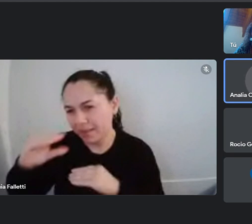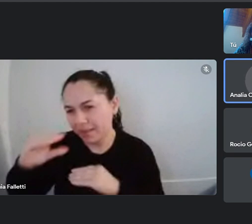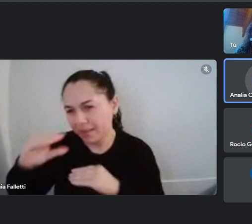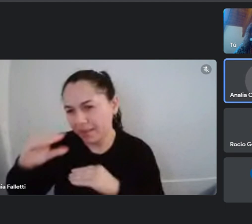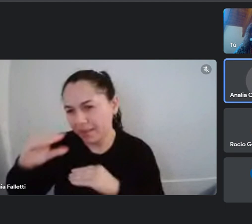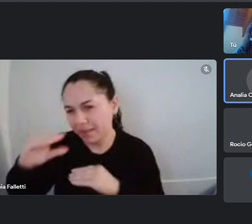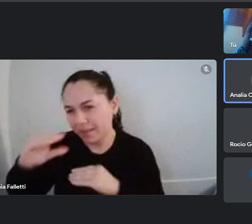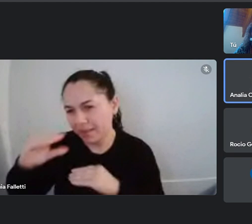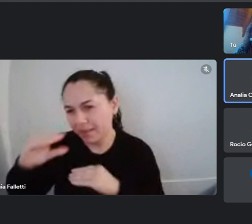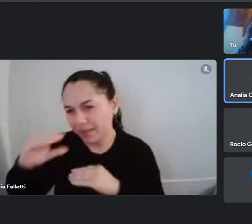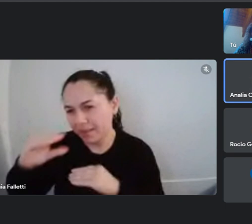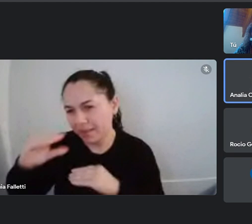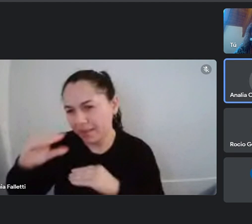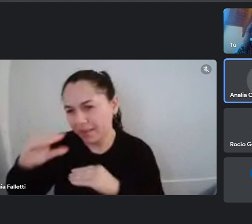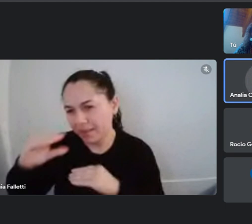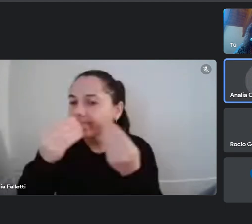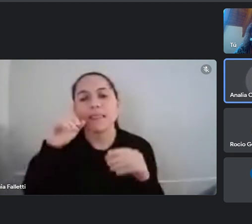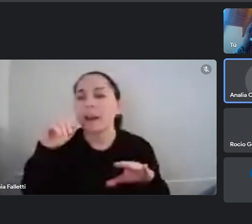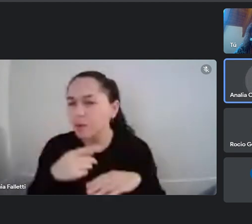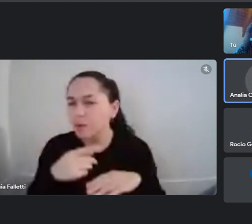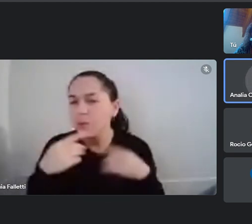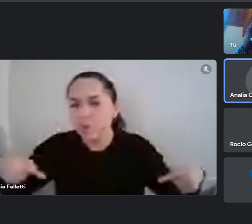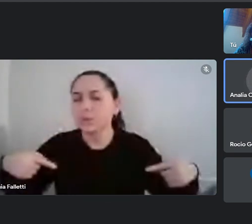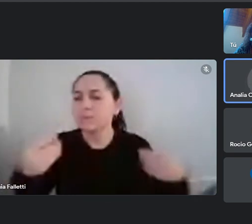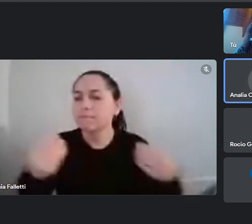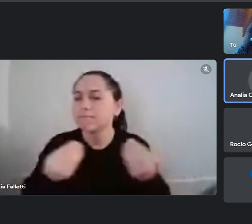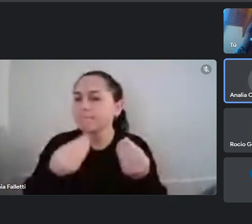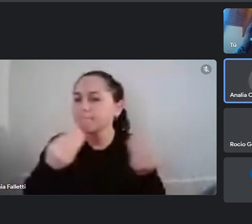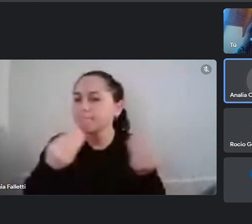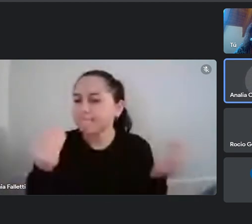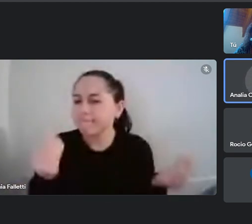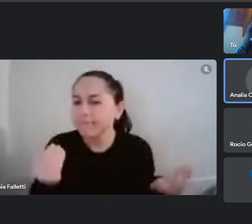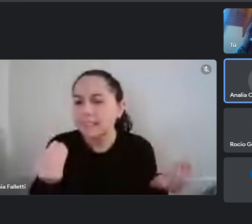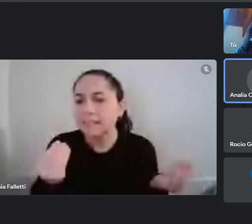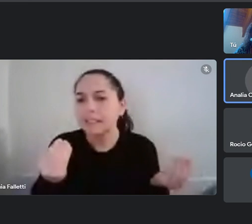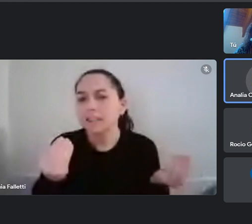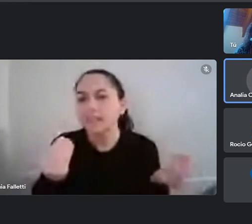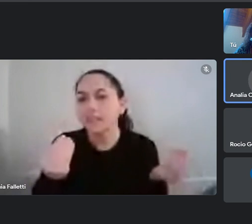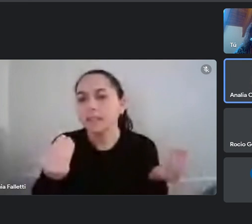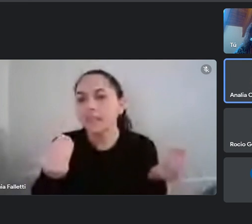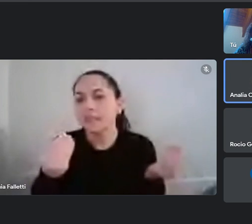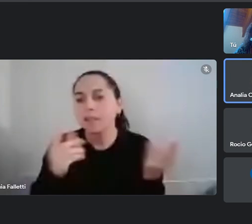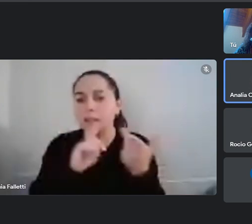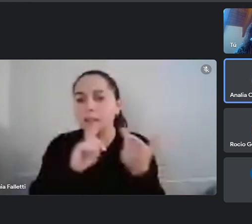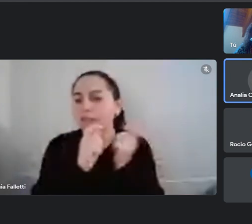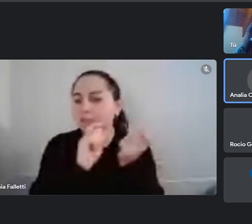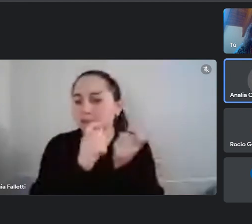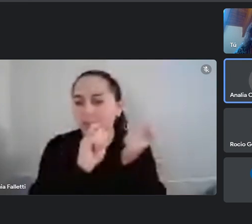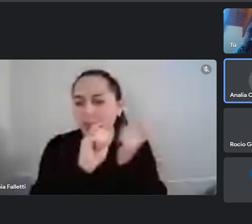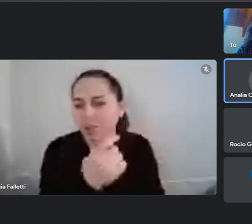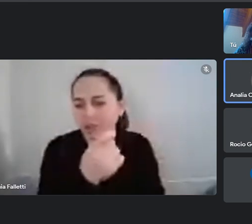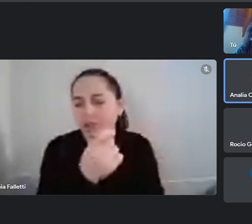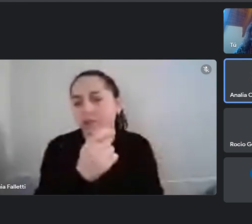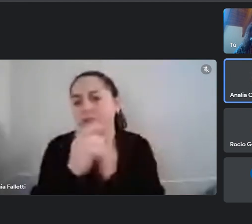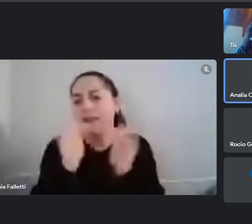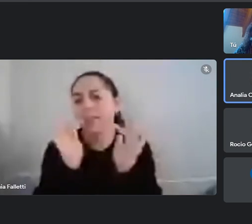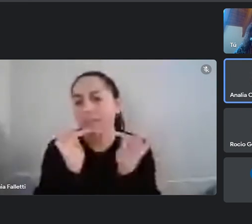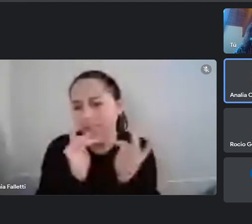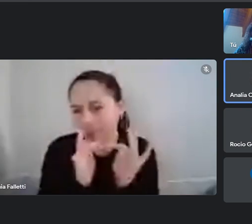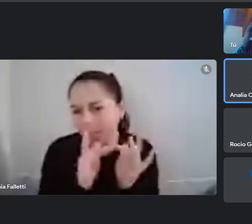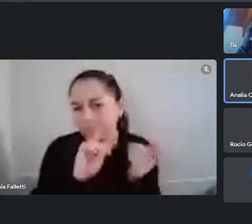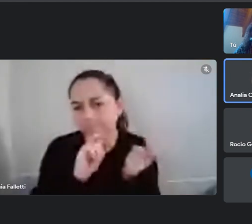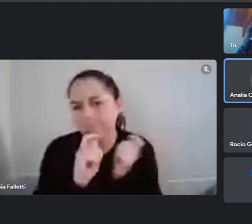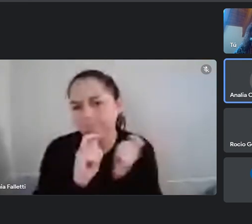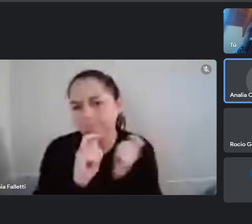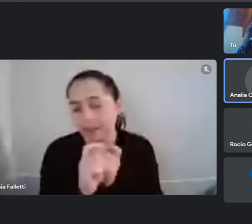día con lo último de las transformaciones digitales. ¿Está bien? ¿Está bien? Sí.